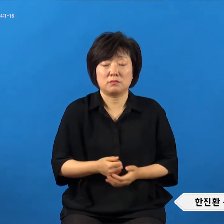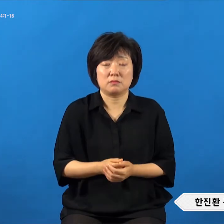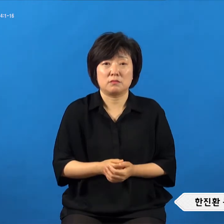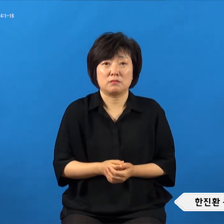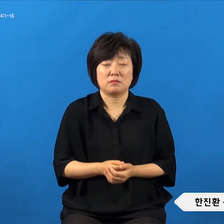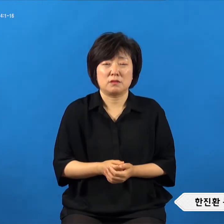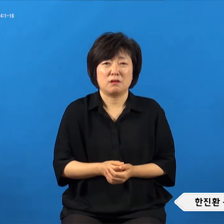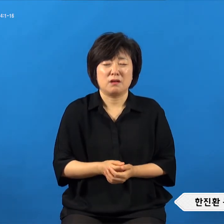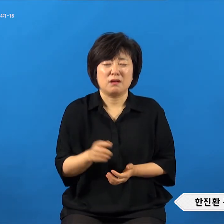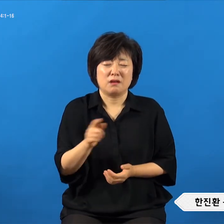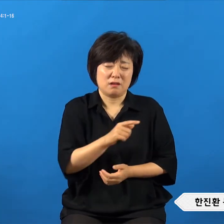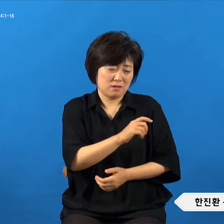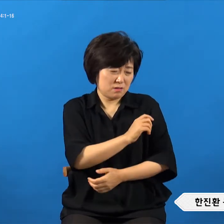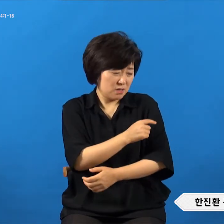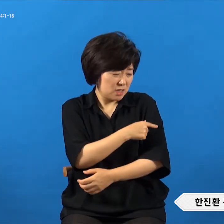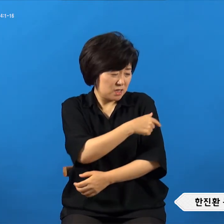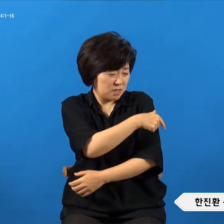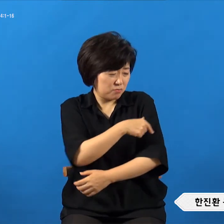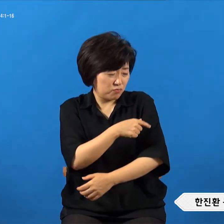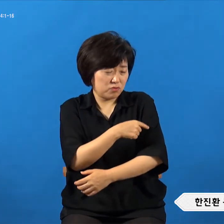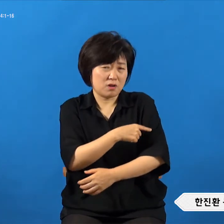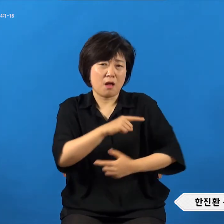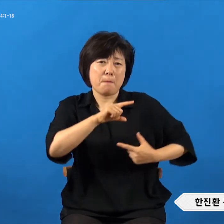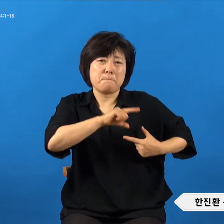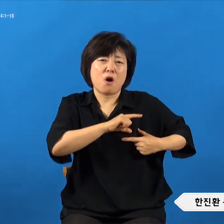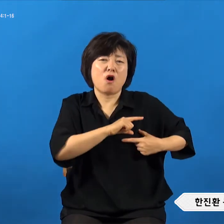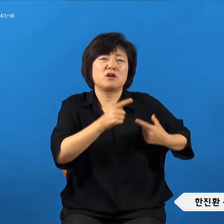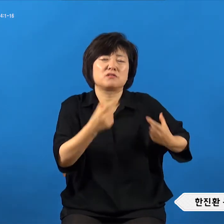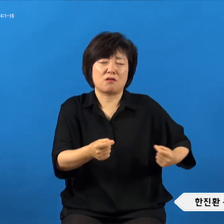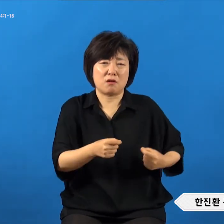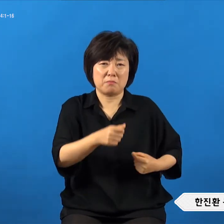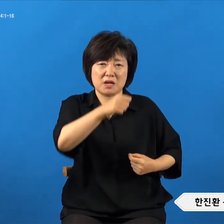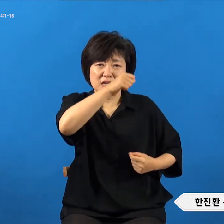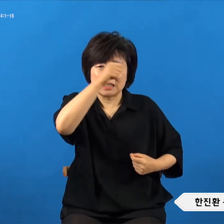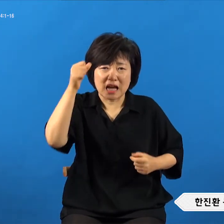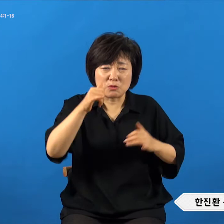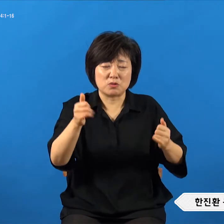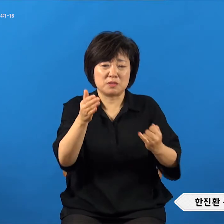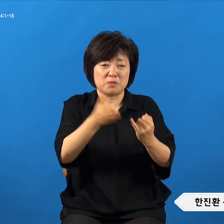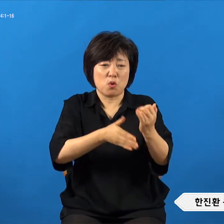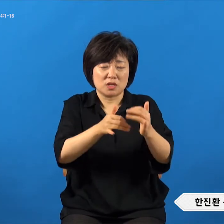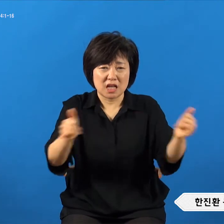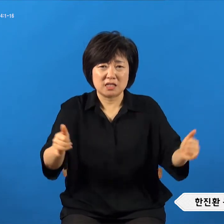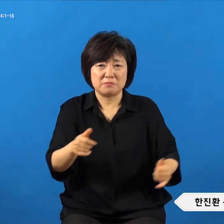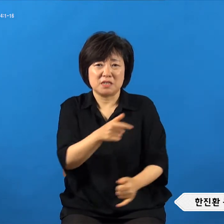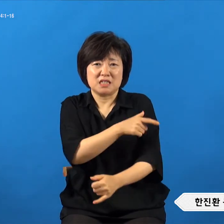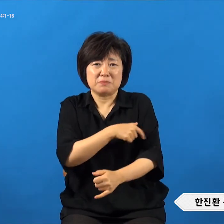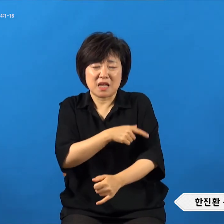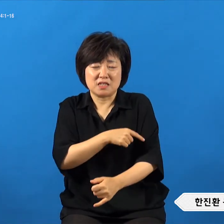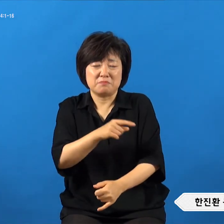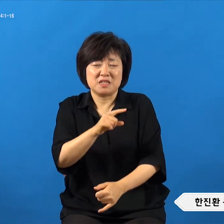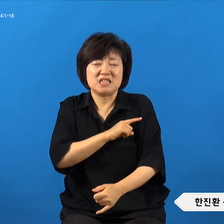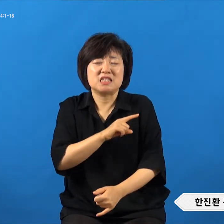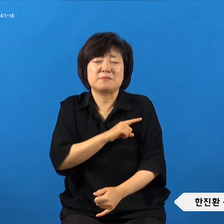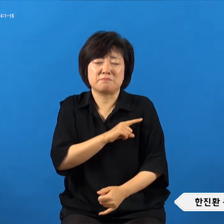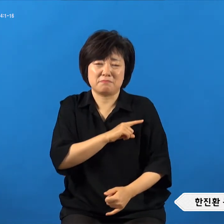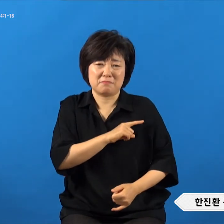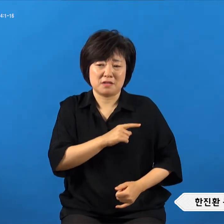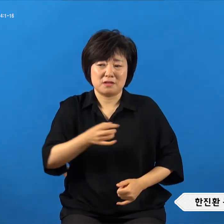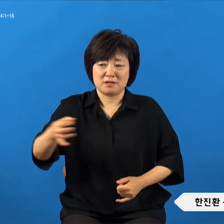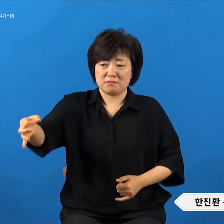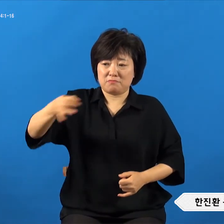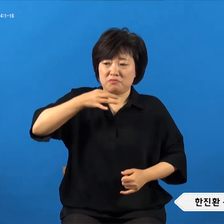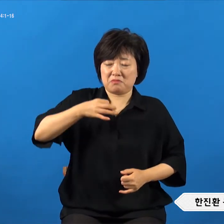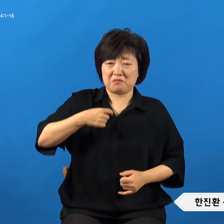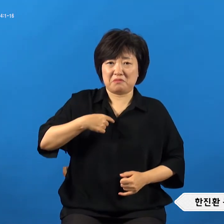한국교회는 직분을 명예처럼 생각하기 때문에, 그래서 장로님, 권사님, 집사님 하는 그 호칭이 좋아가지고